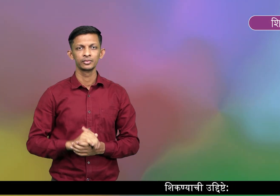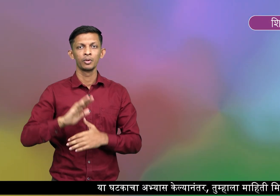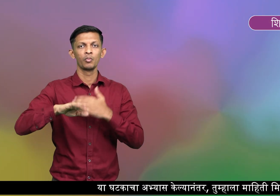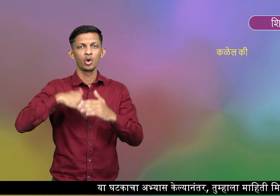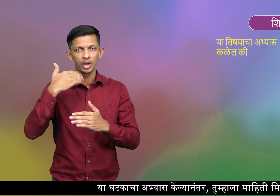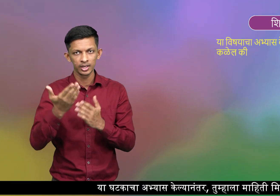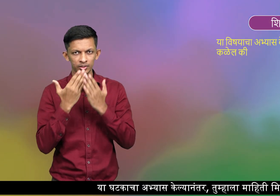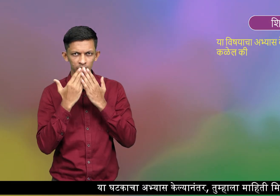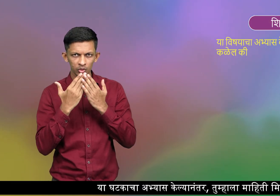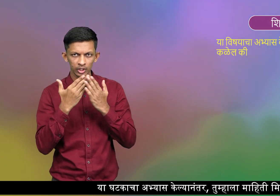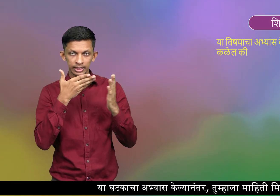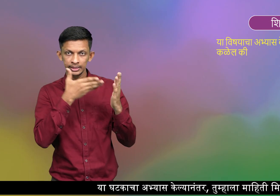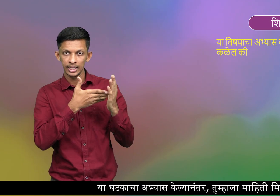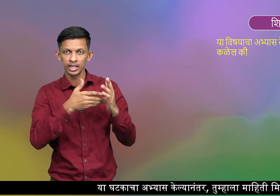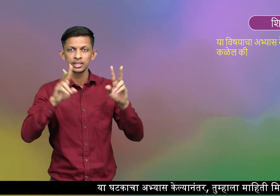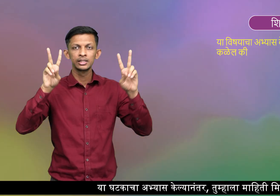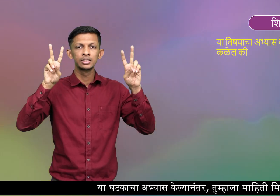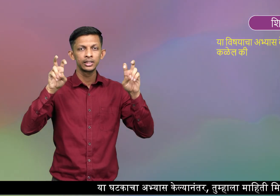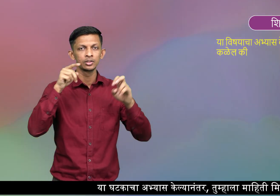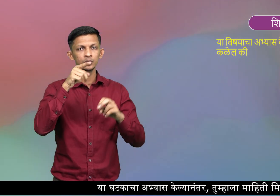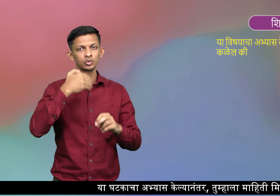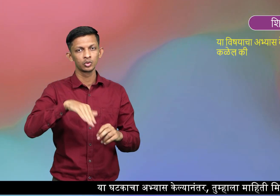या घटकाचा अभ्यास केल्यानंतर तुम्हाला माहिती मिळेल.